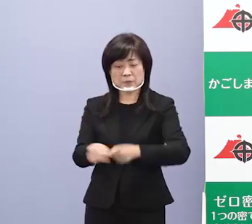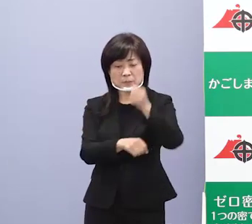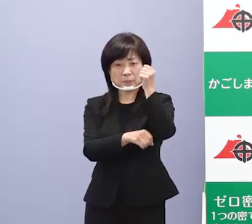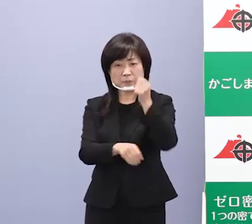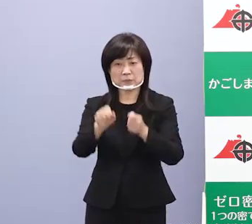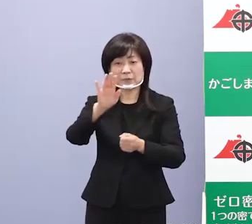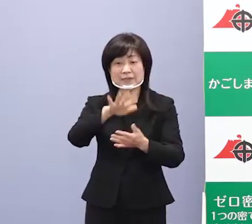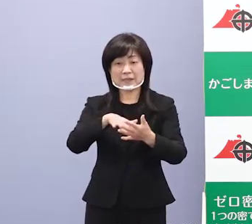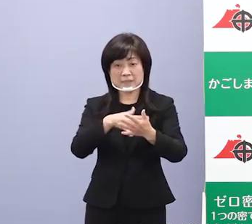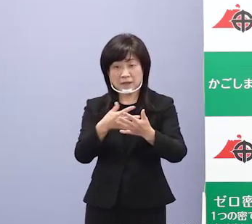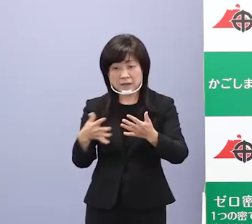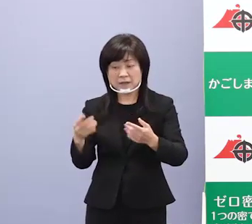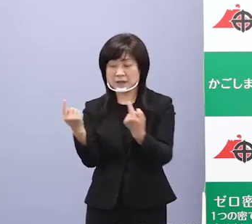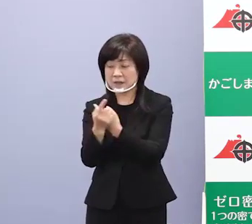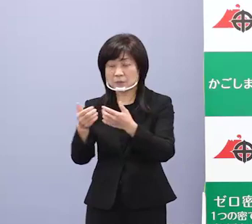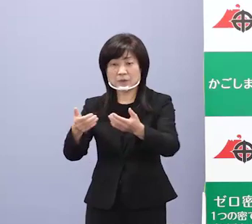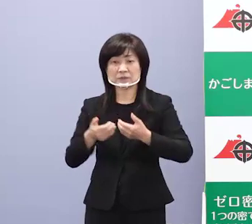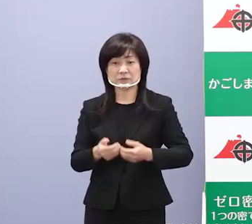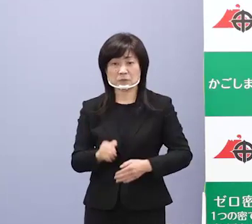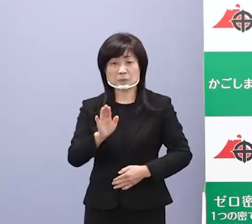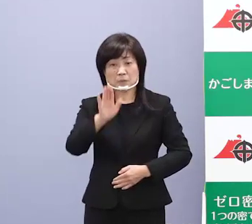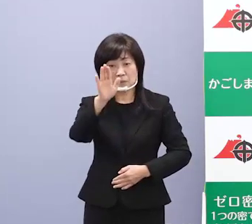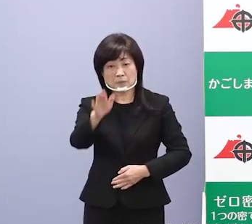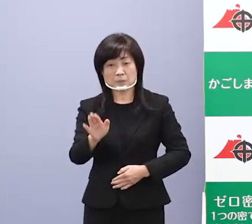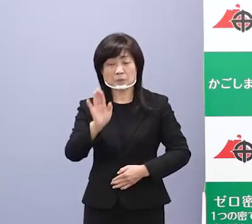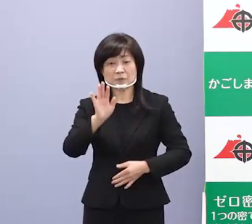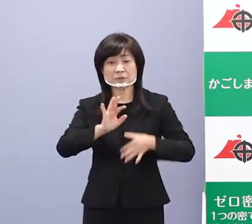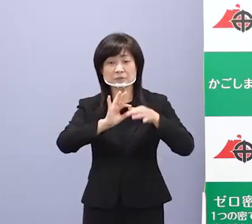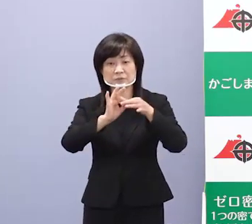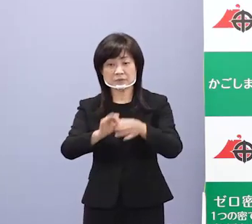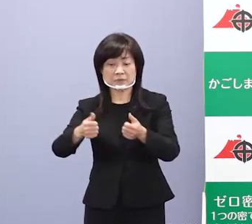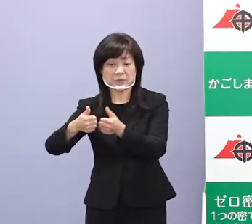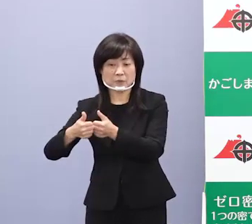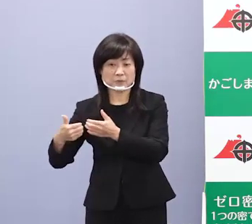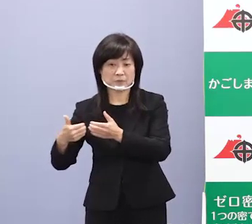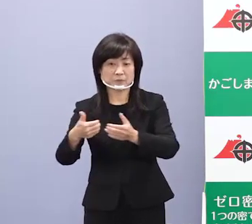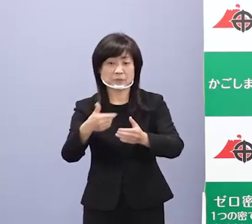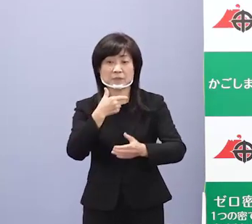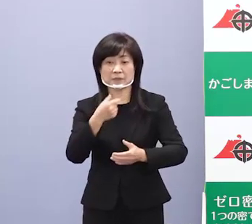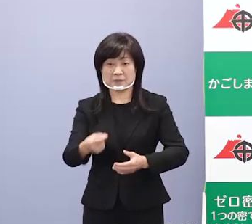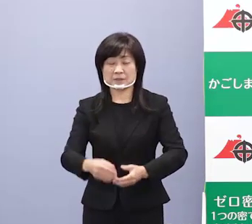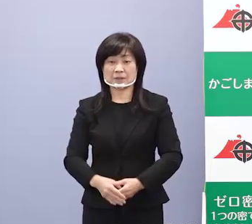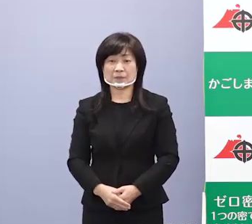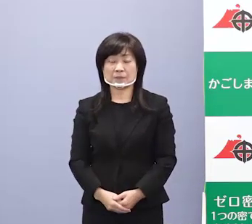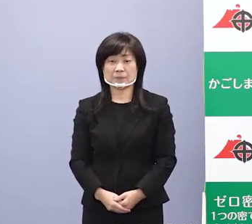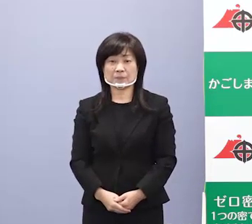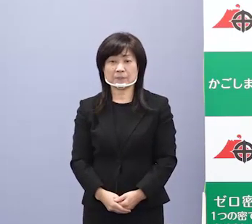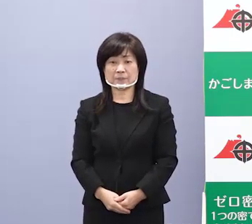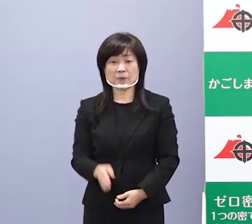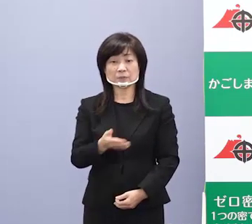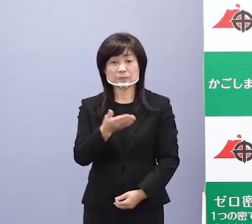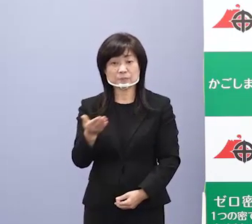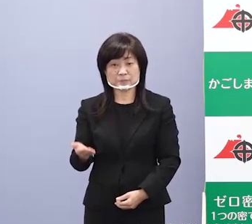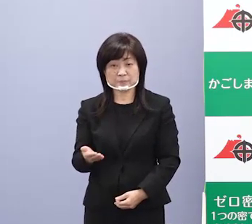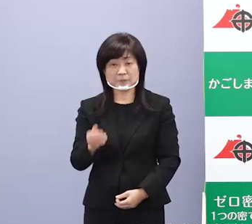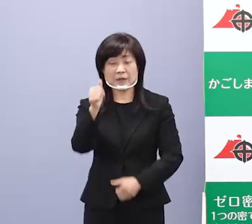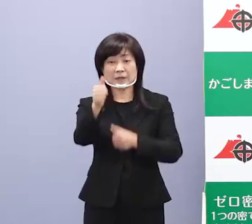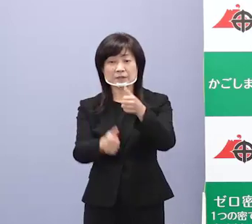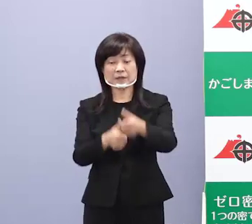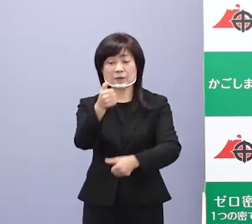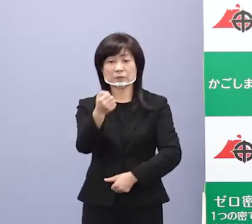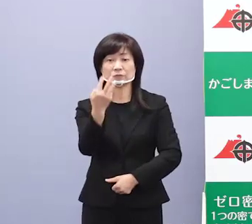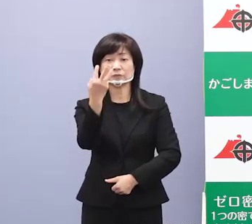の変更が必要となることから、今後も引き続き協議をしてまいります。次に第53